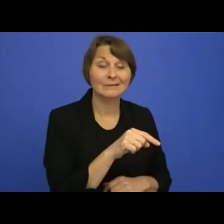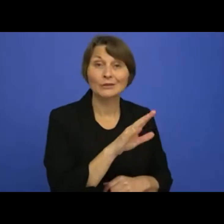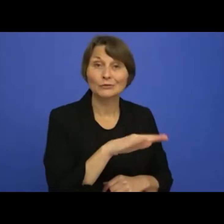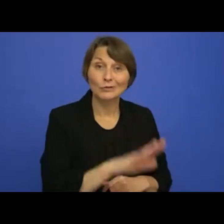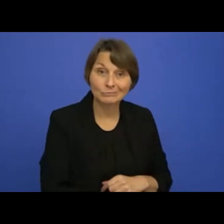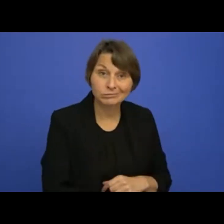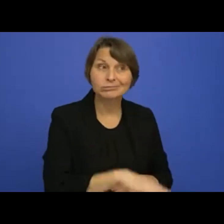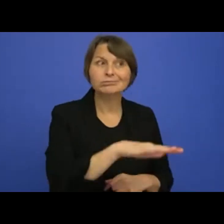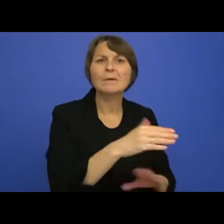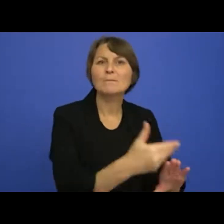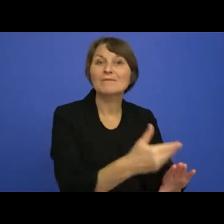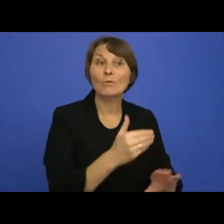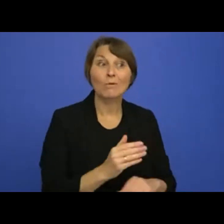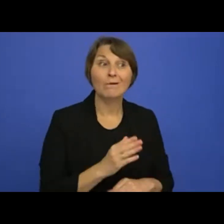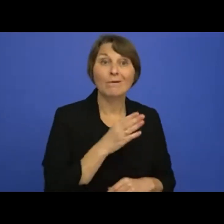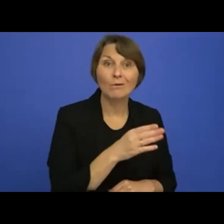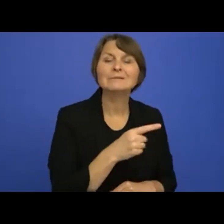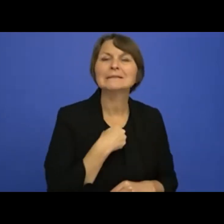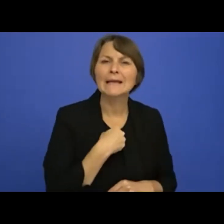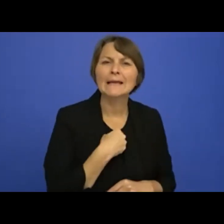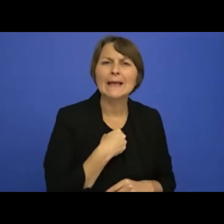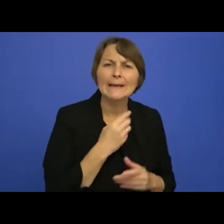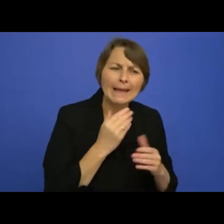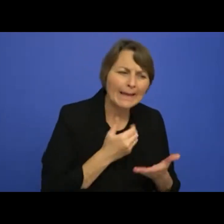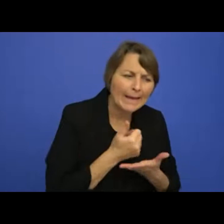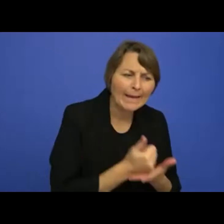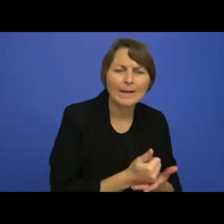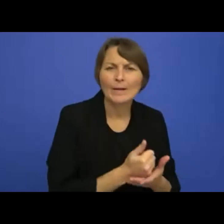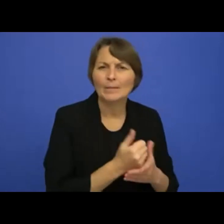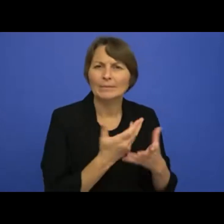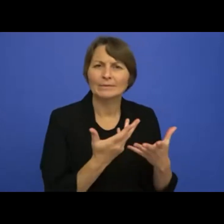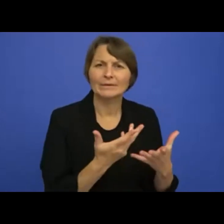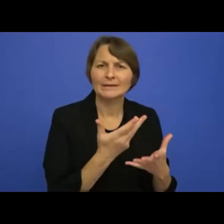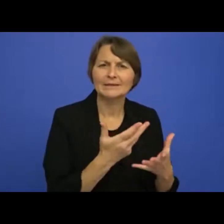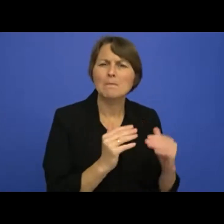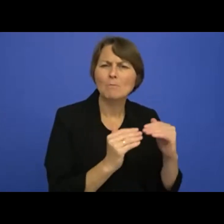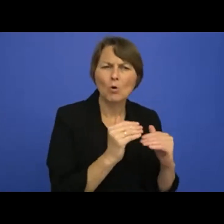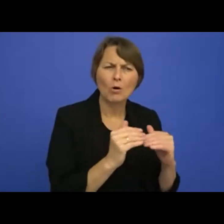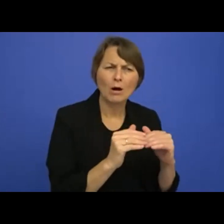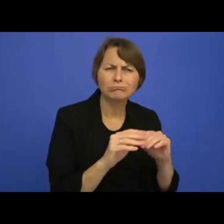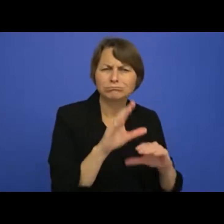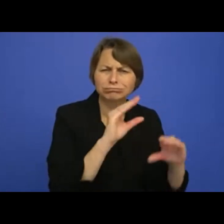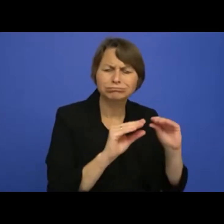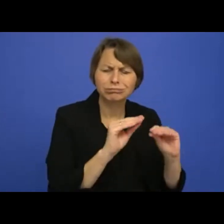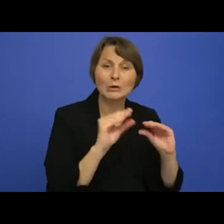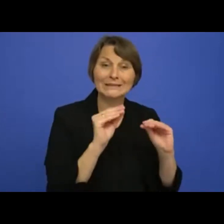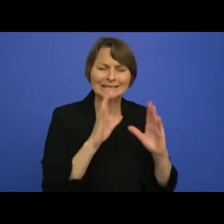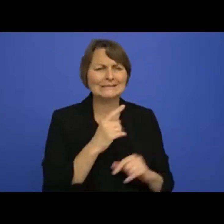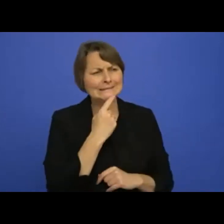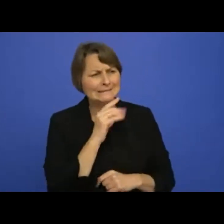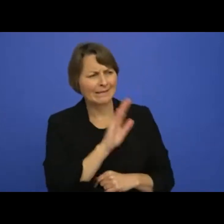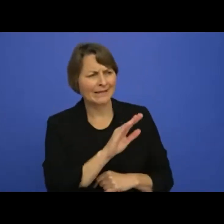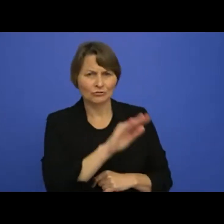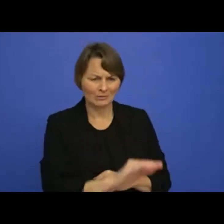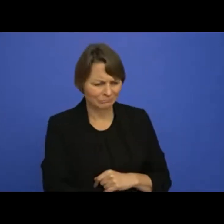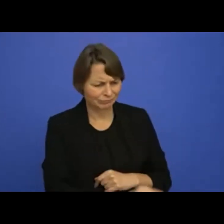l'accès à des programmes post-secondaires pour la transition vers le travail, le marché